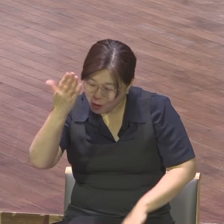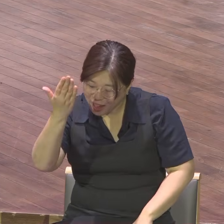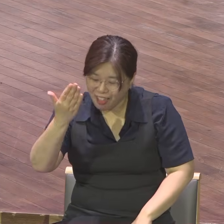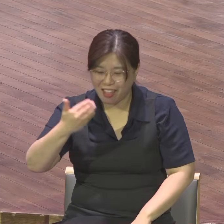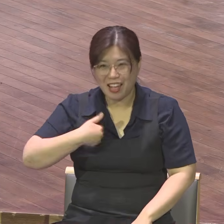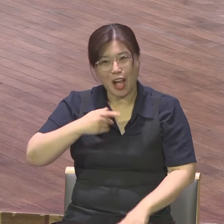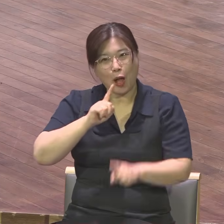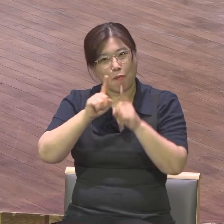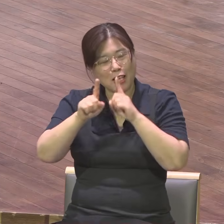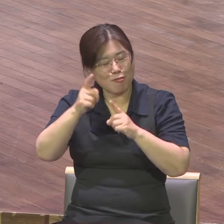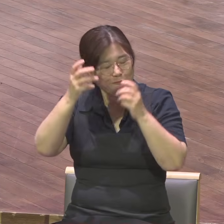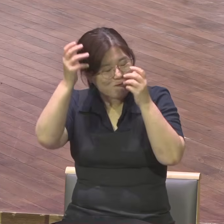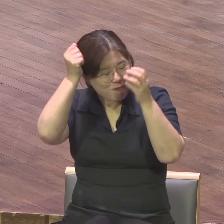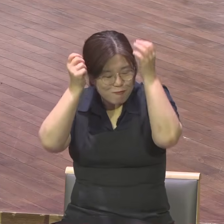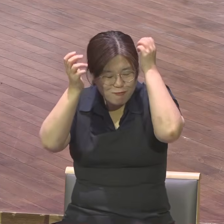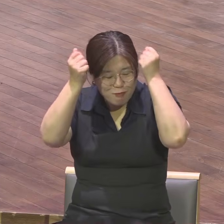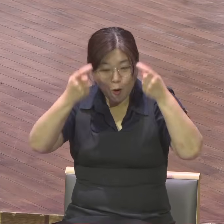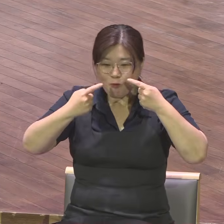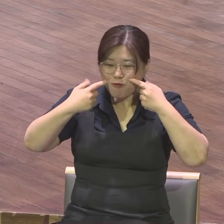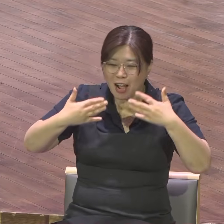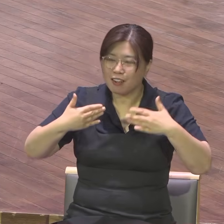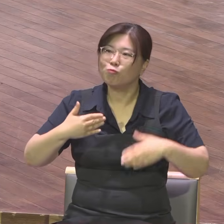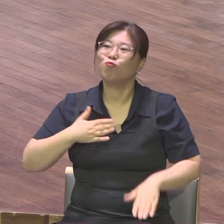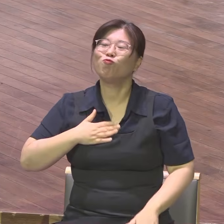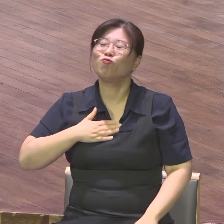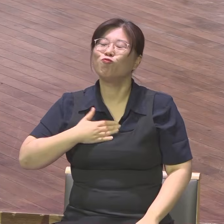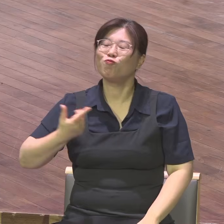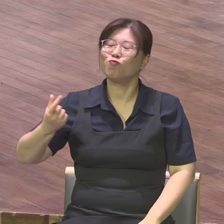늘 함께하는 것입니다. 함께.